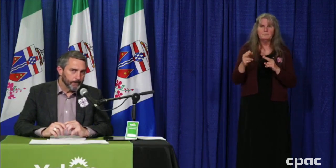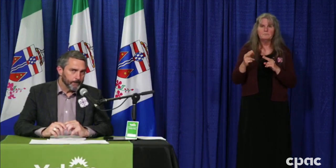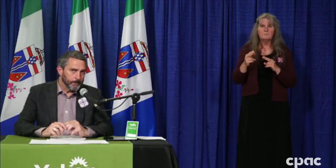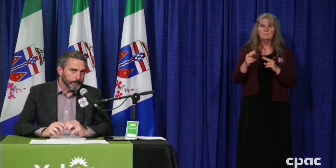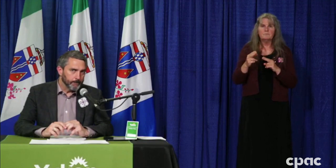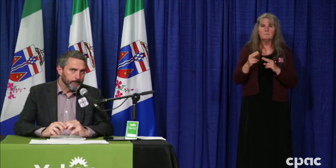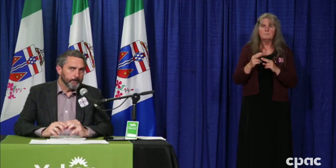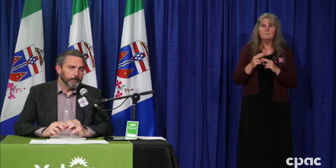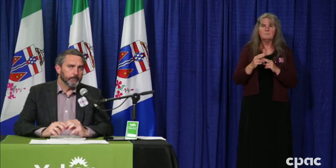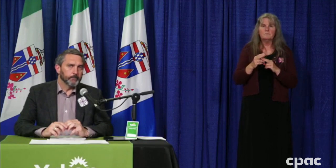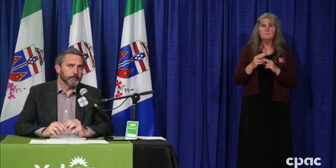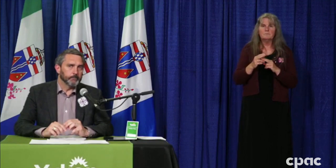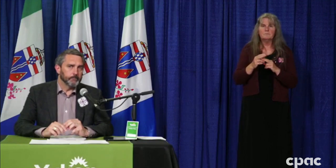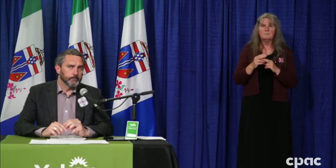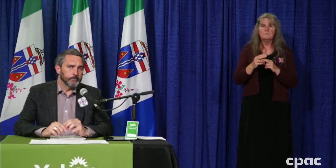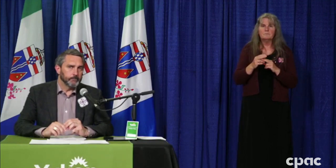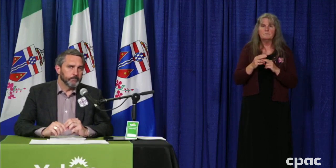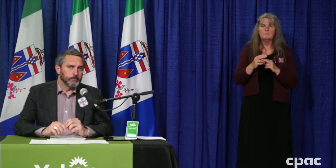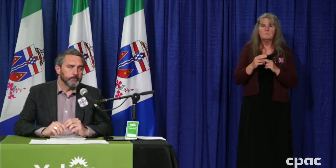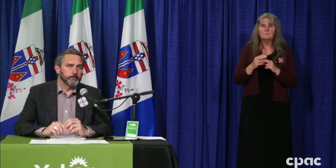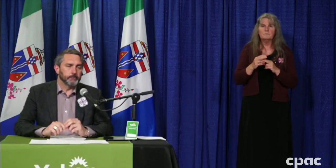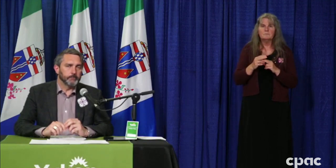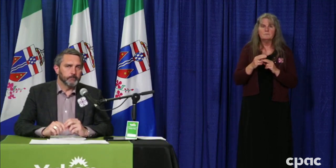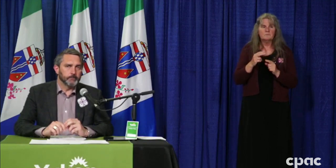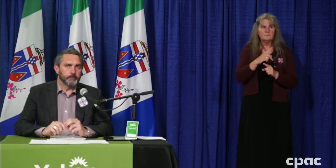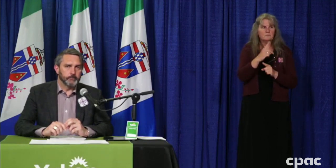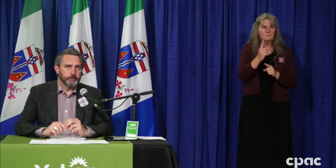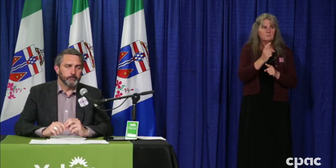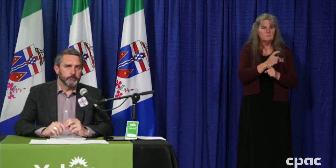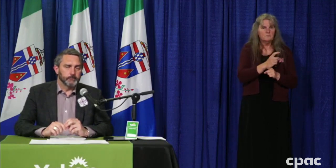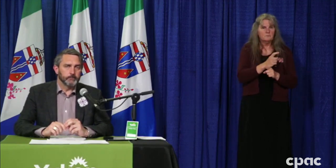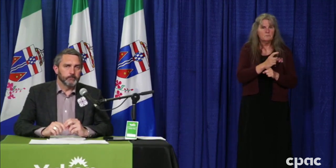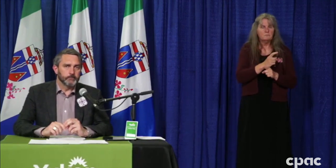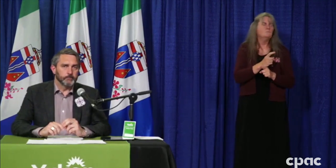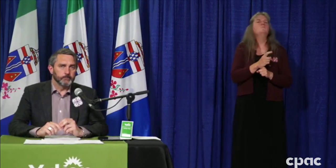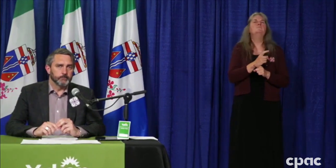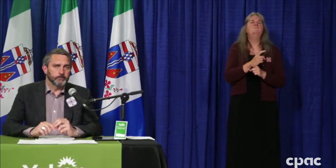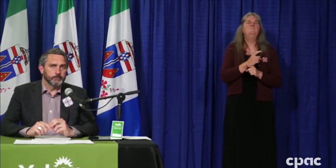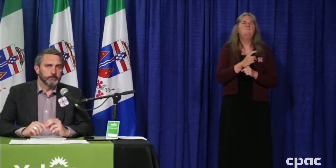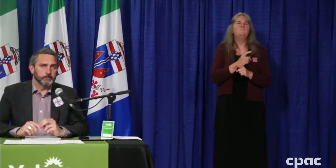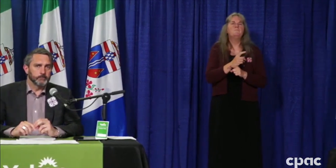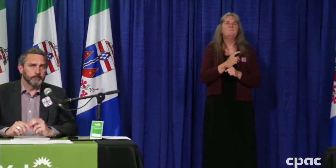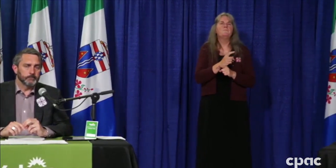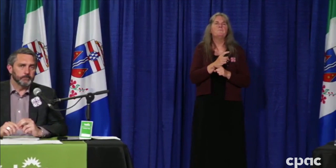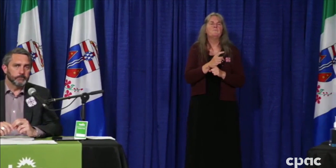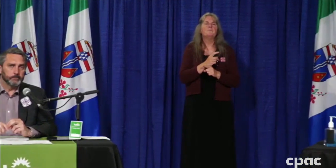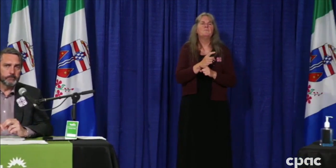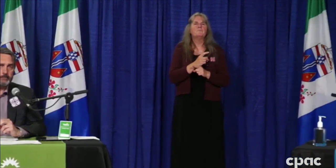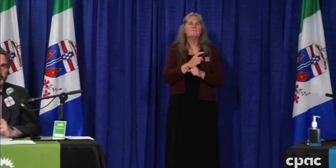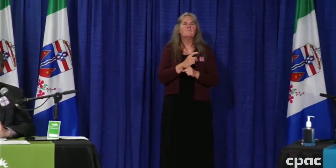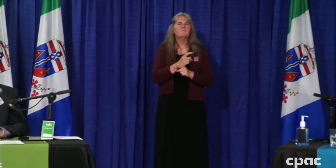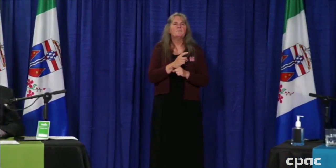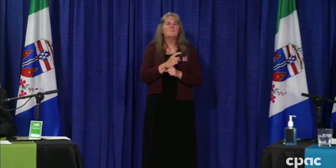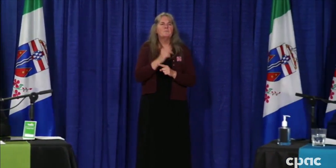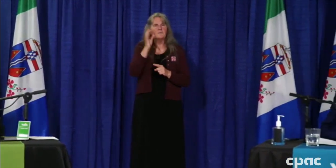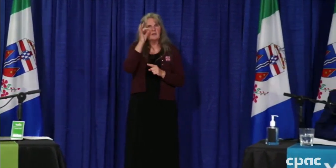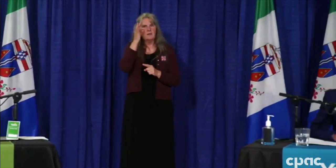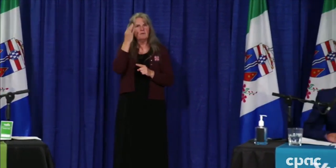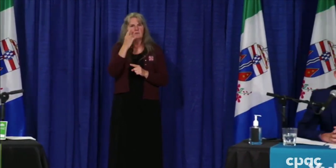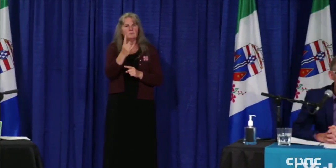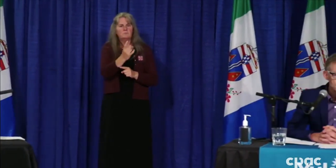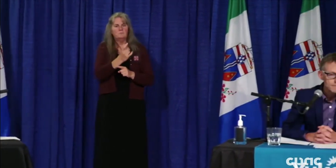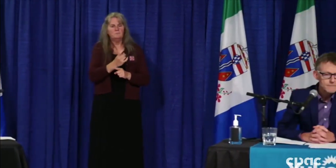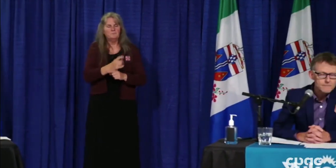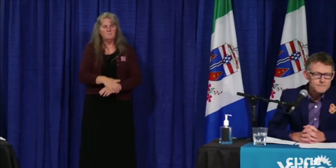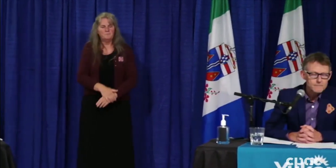French listeners, if Mr. Hanley can answer just in French, peut-être juste nous donner un petit résumé de ce